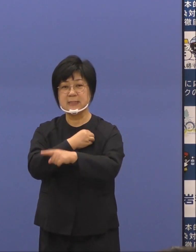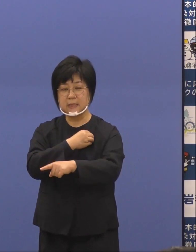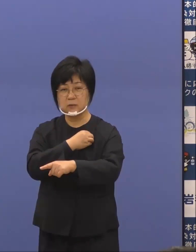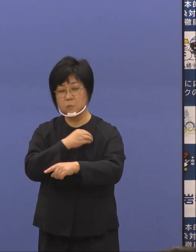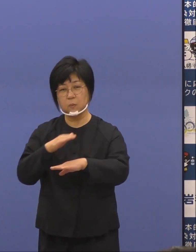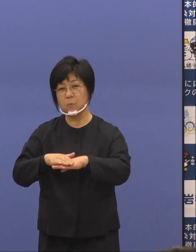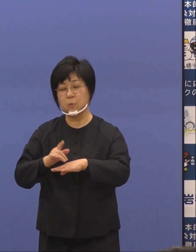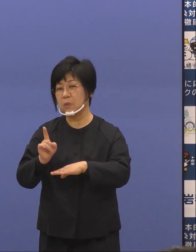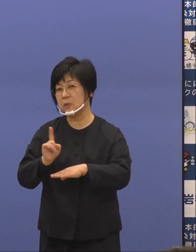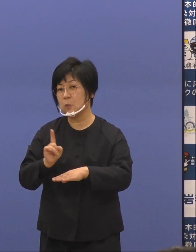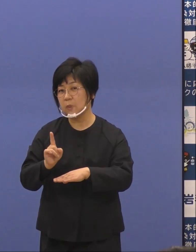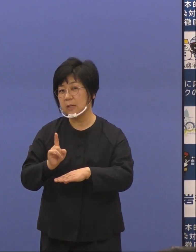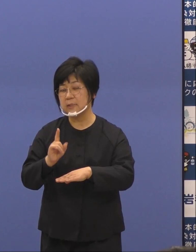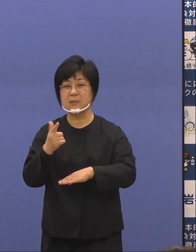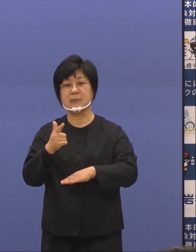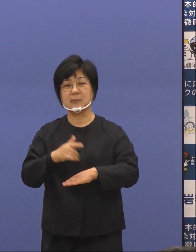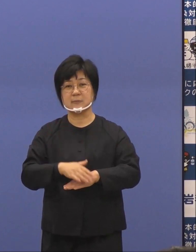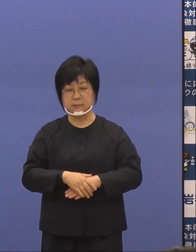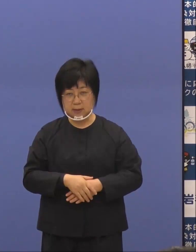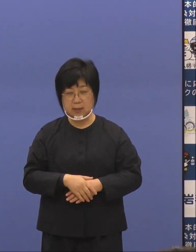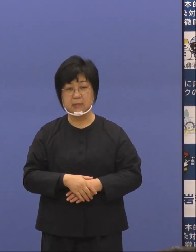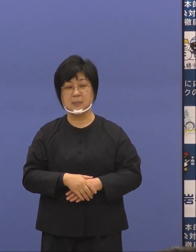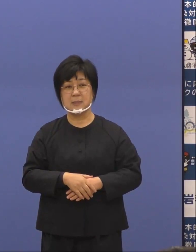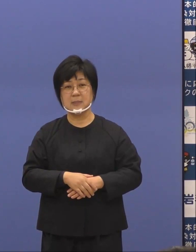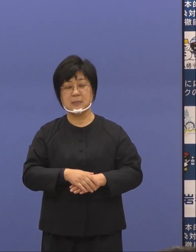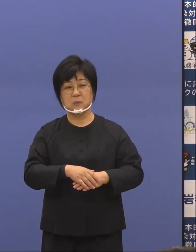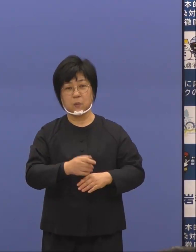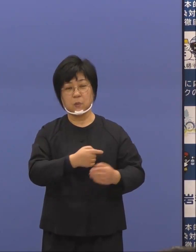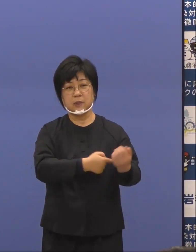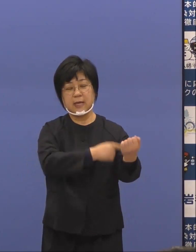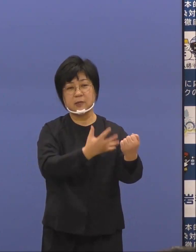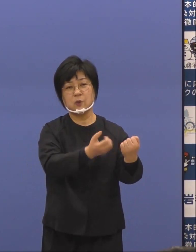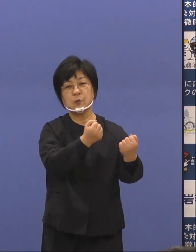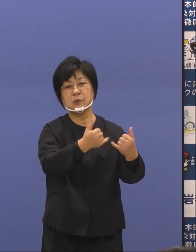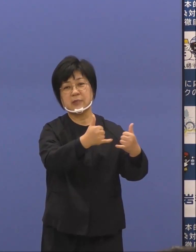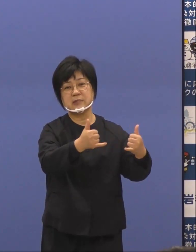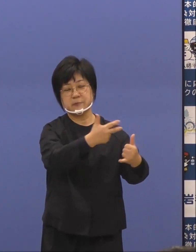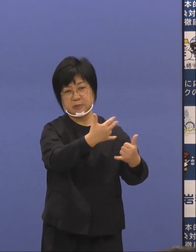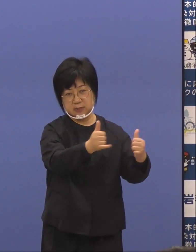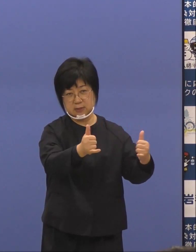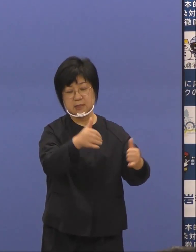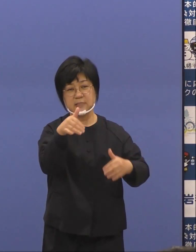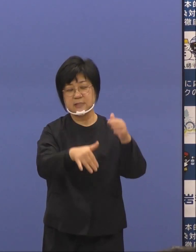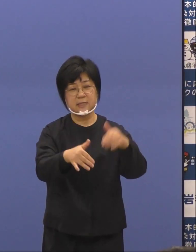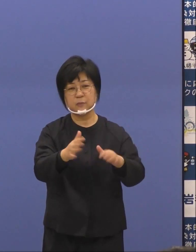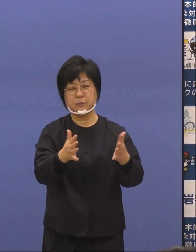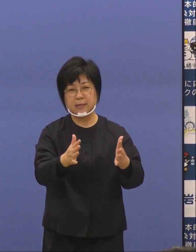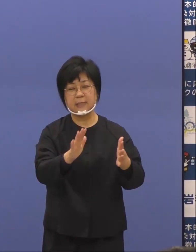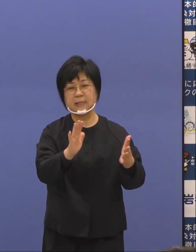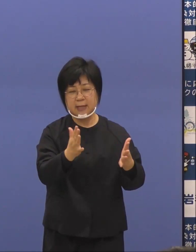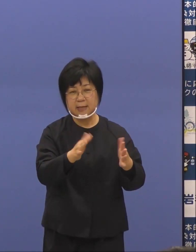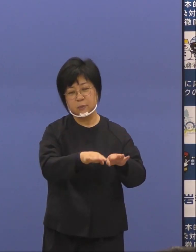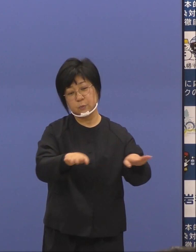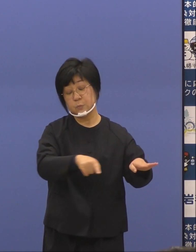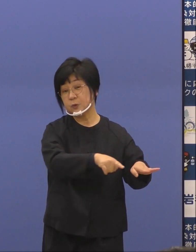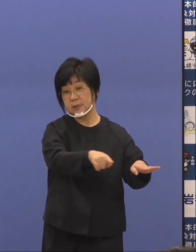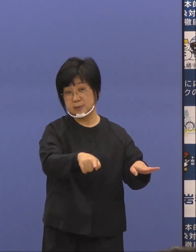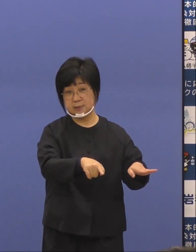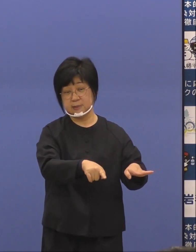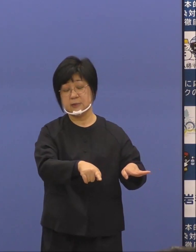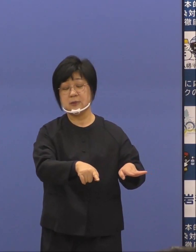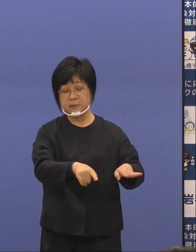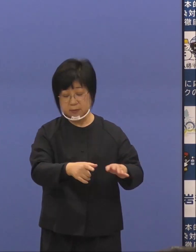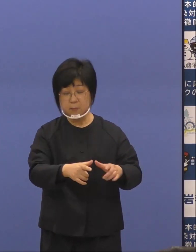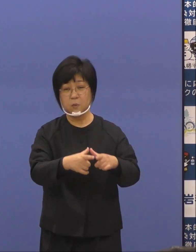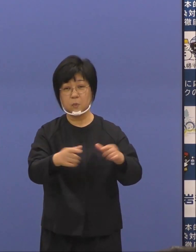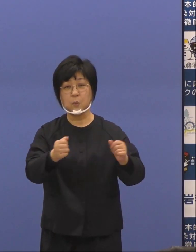も、いかにして、有権者、そして選挙権がなかったとしても子どもたちでもこう国